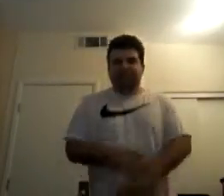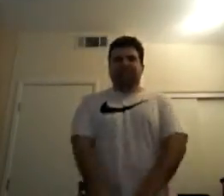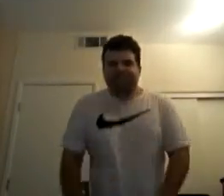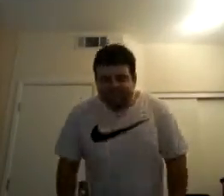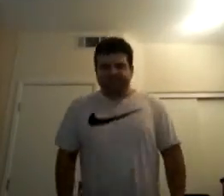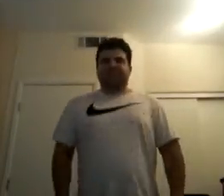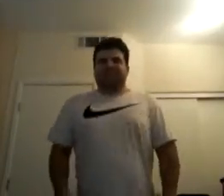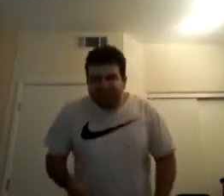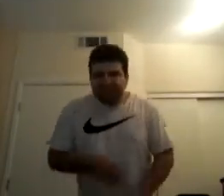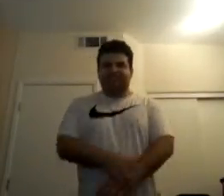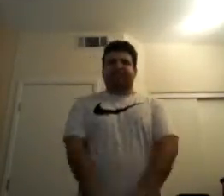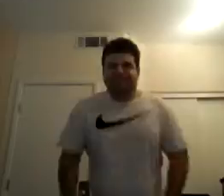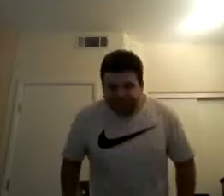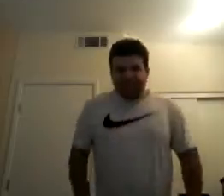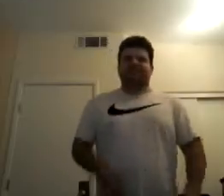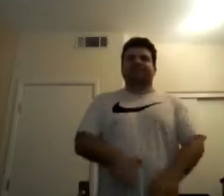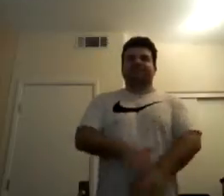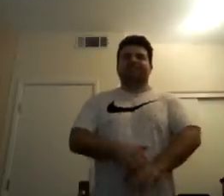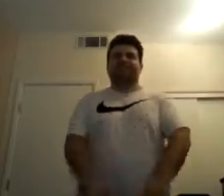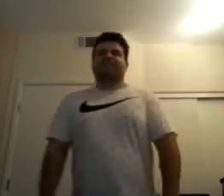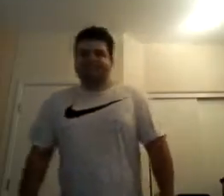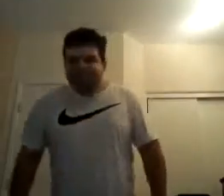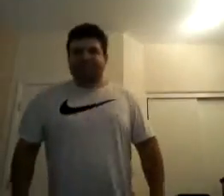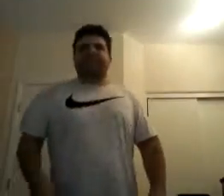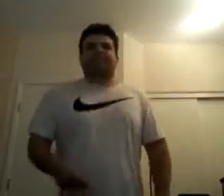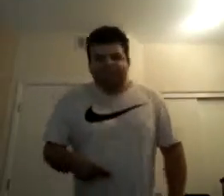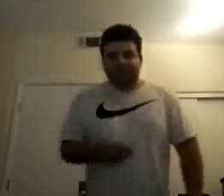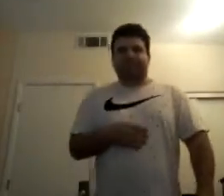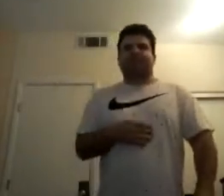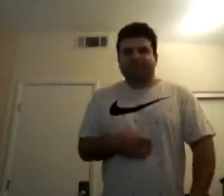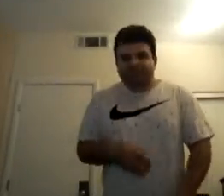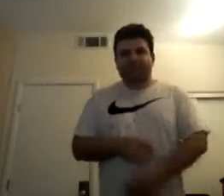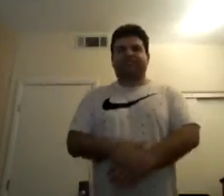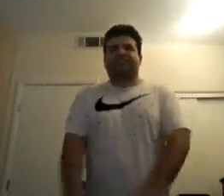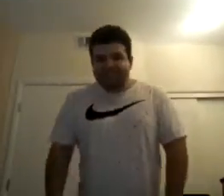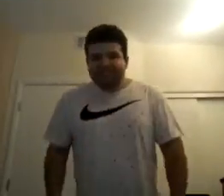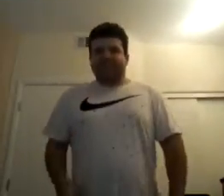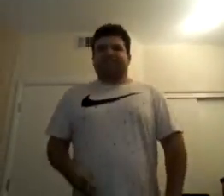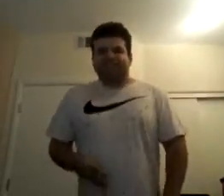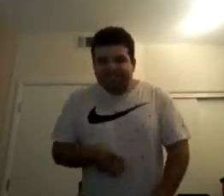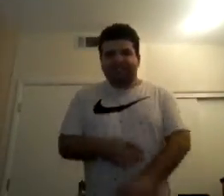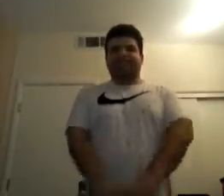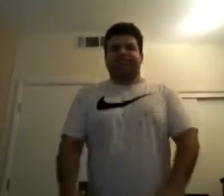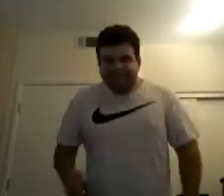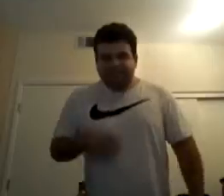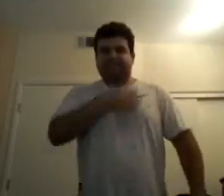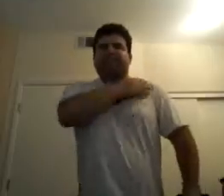ਸਾਰੇ ਬੇੜੇ ਪਾਰ ਕਿਸੇ ਨੂੰ ਡਰ ਦੇਣੀ ਪਿੱਛਾ ਹੱਟ ਦੇਣੀ ਜਿੰਨੀ ਵੀ ਮੋਖੀ ਕਾਵਾਂ ਬਰਕਤ ਦੀ ਟੱਚ ਦੇਣੀ ਮਰਨਾ